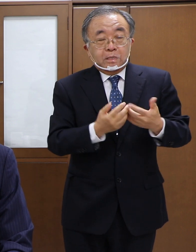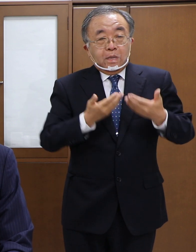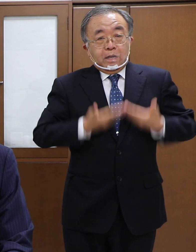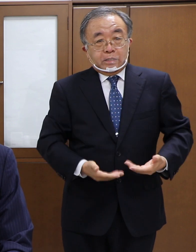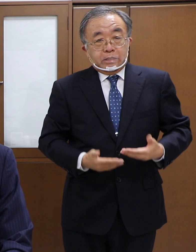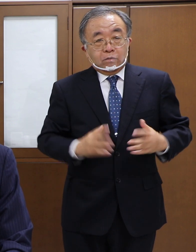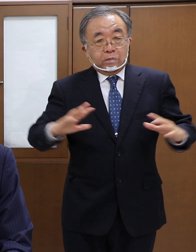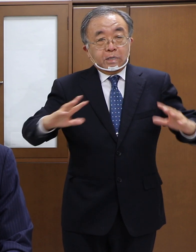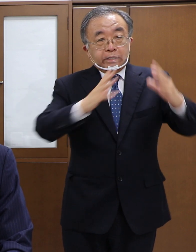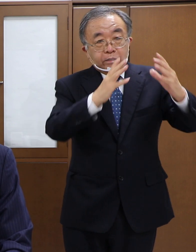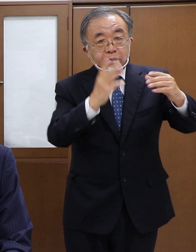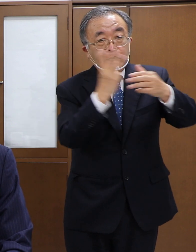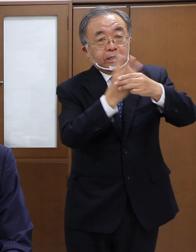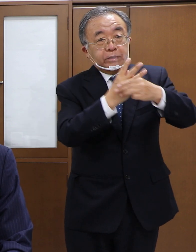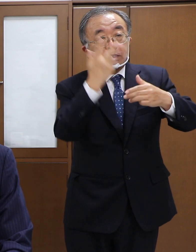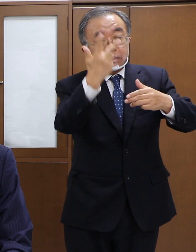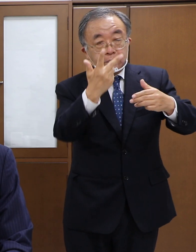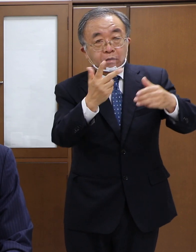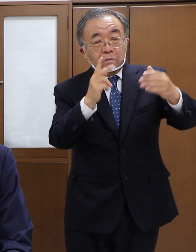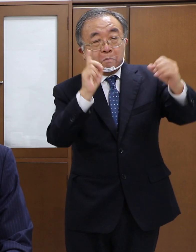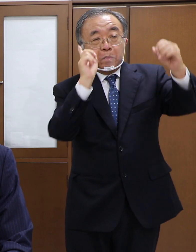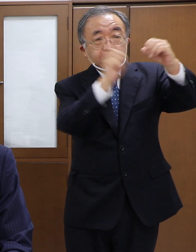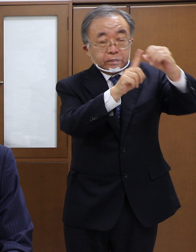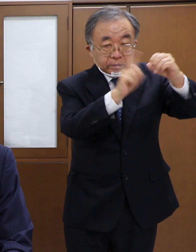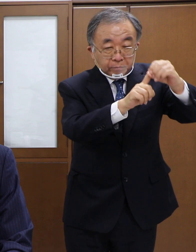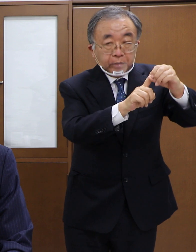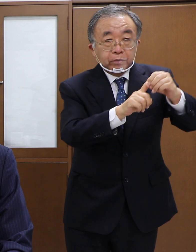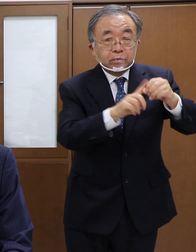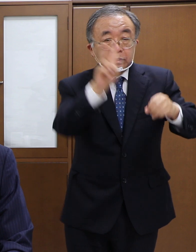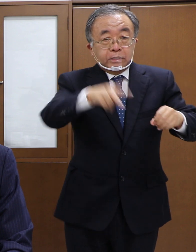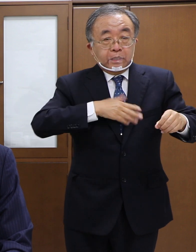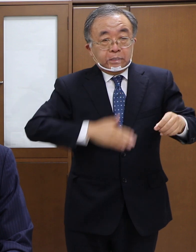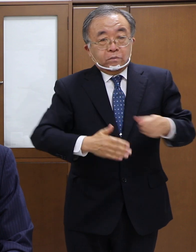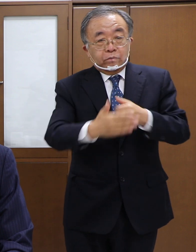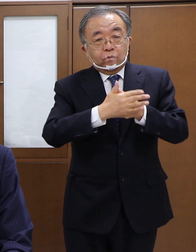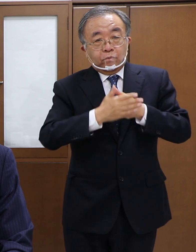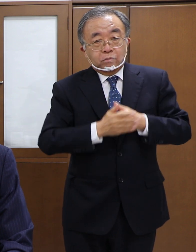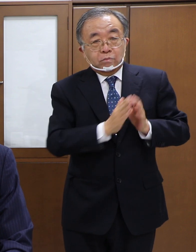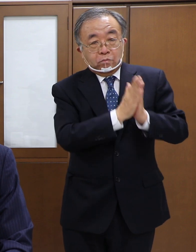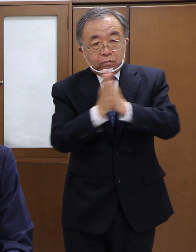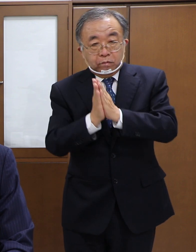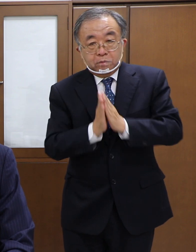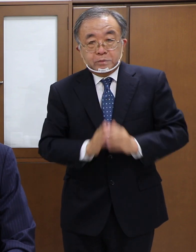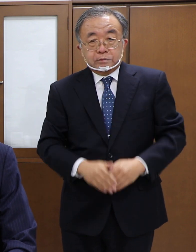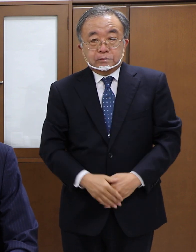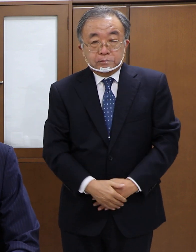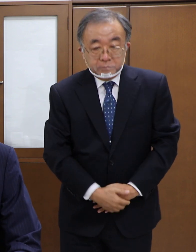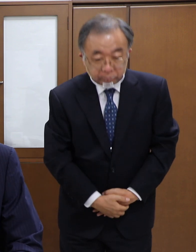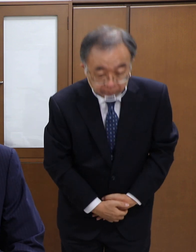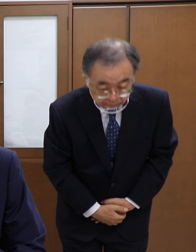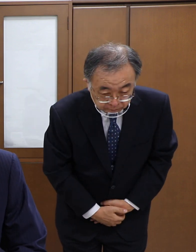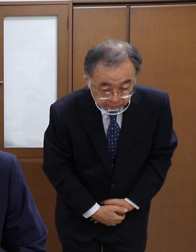全で活気ある熱海市を目指すためにも、ご理解とご協力をお願いいたします。